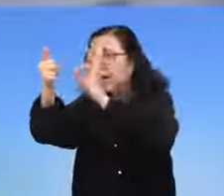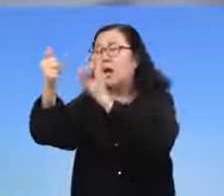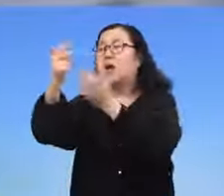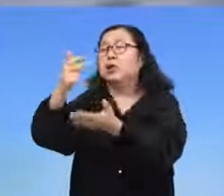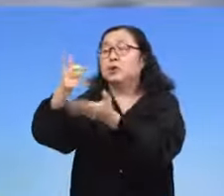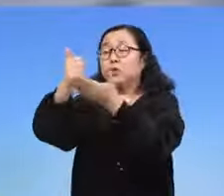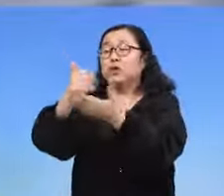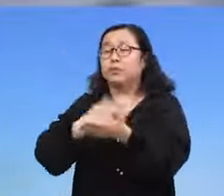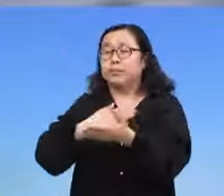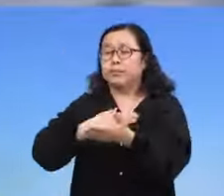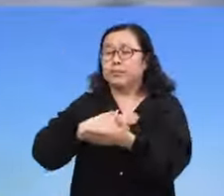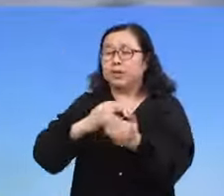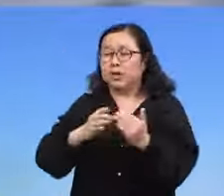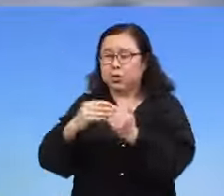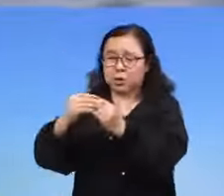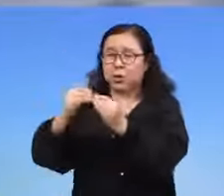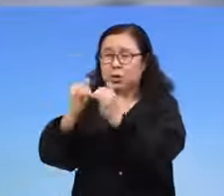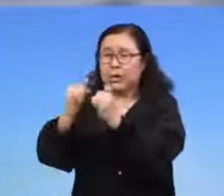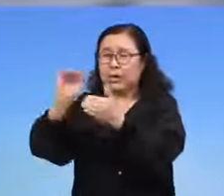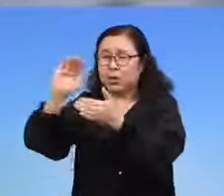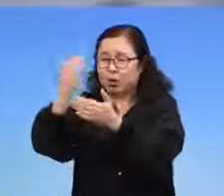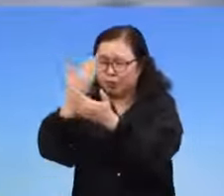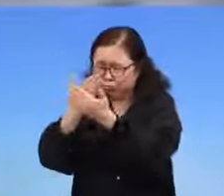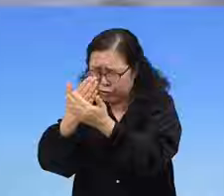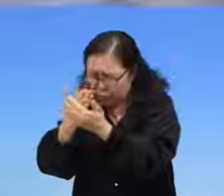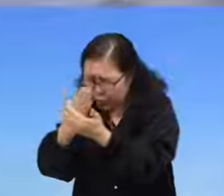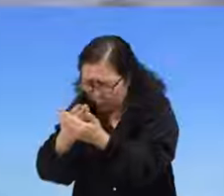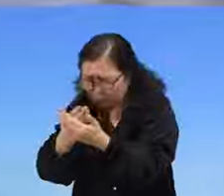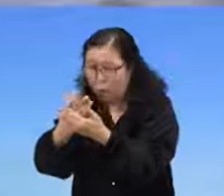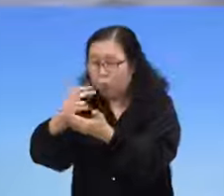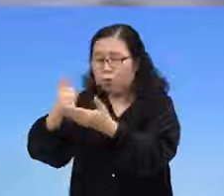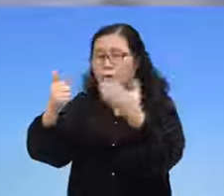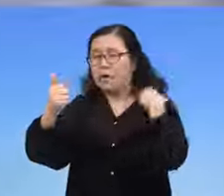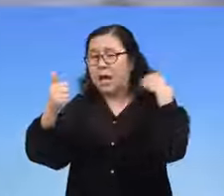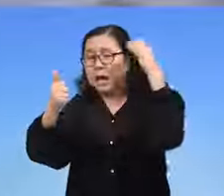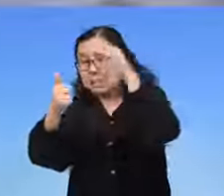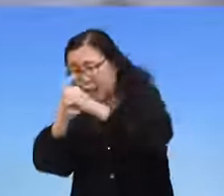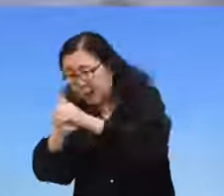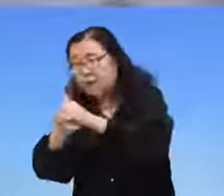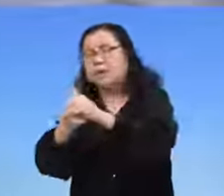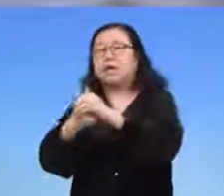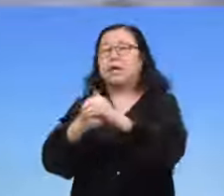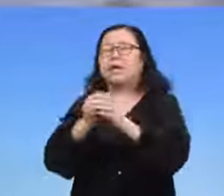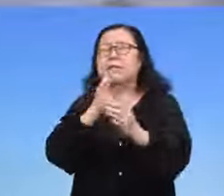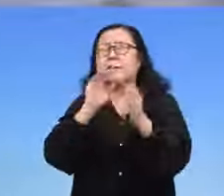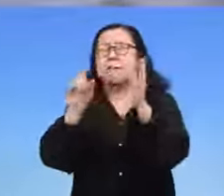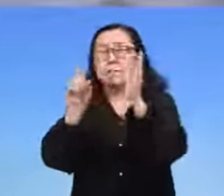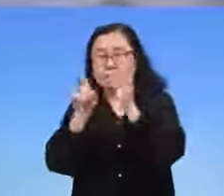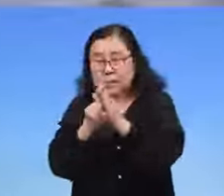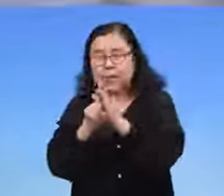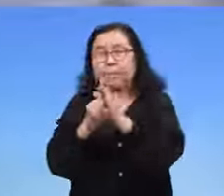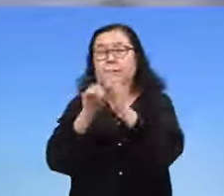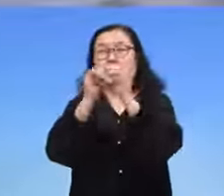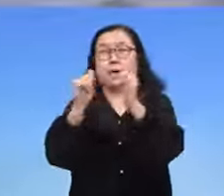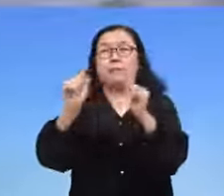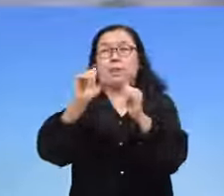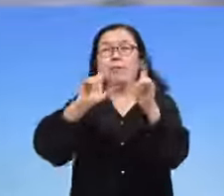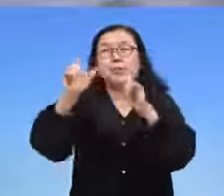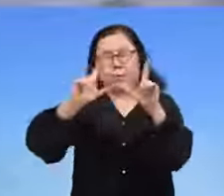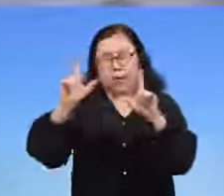바라봅니다. 주님 우리의 가이드가 되어 주시기 원합니다. 이게 우리의 특징 아닙니까? 오늘